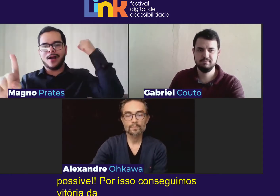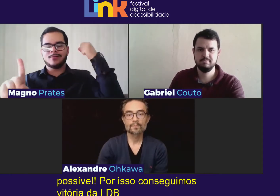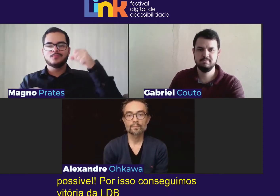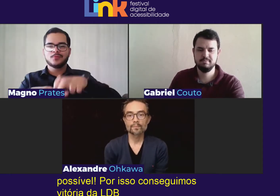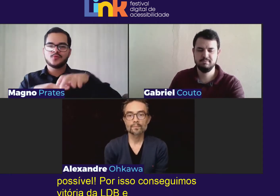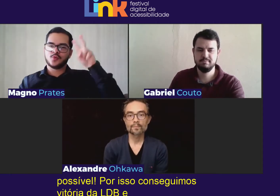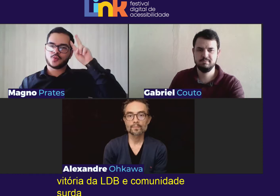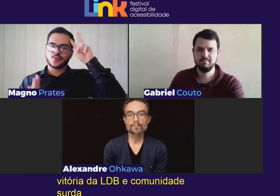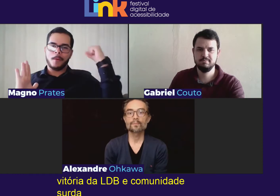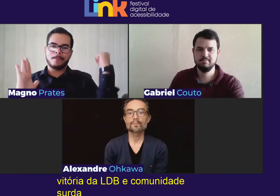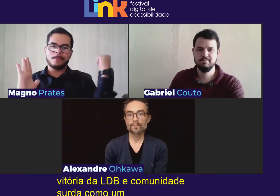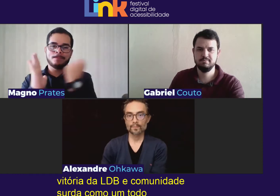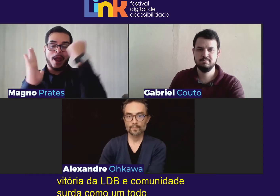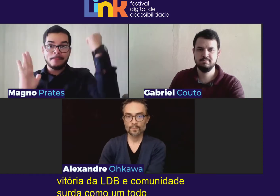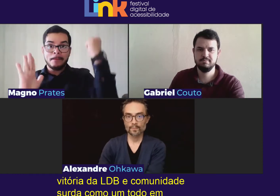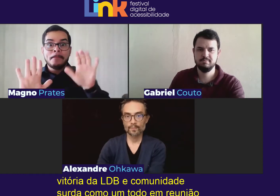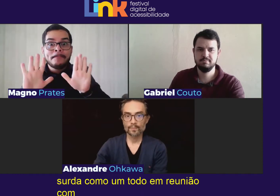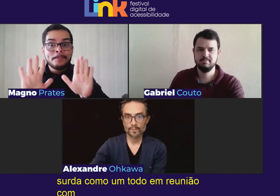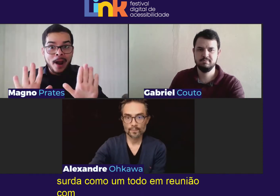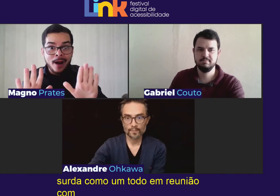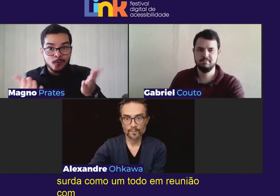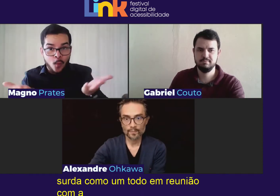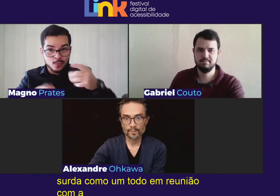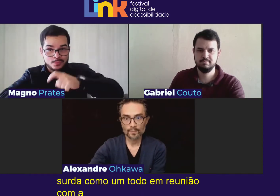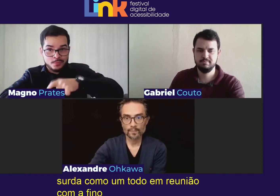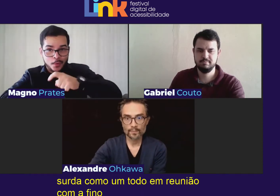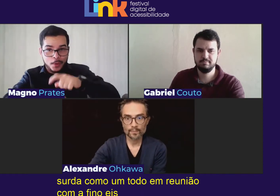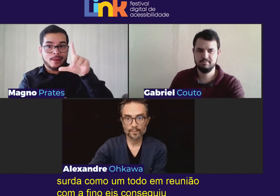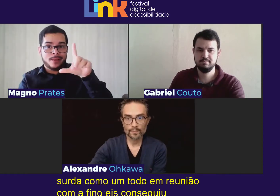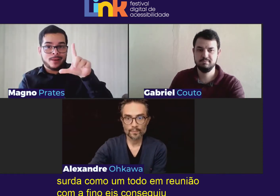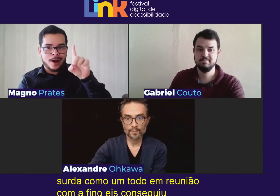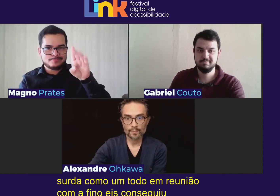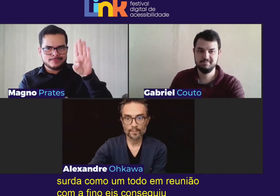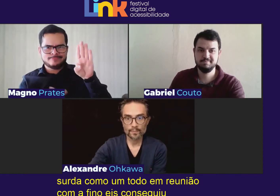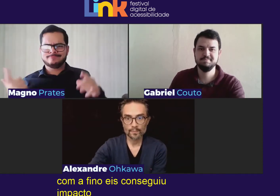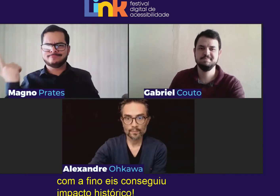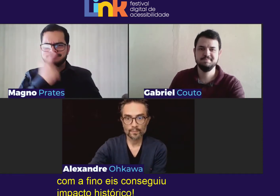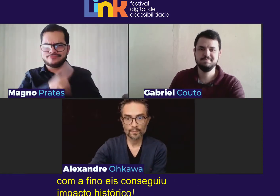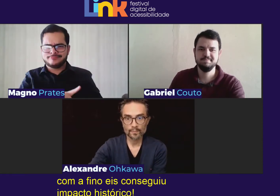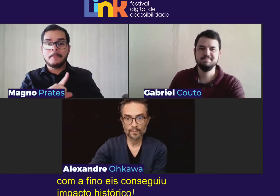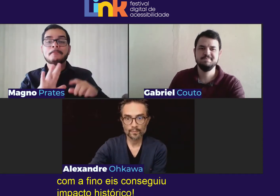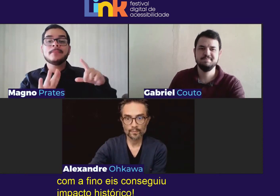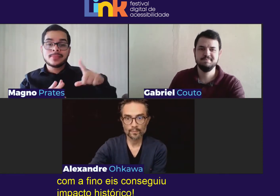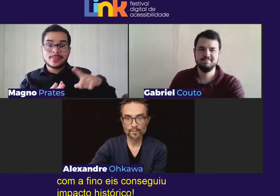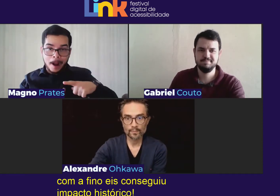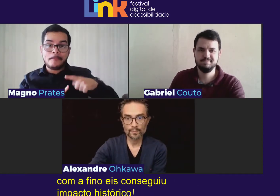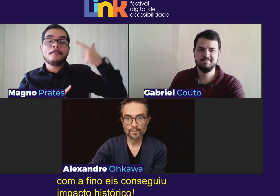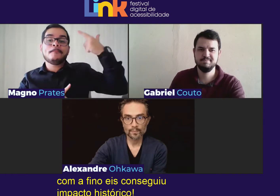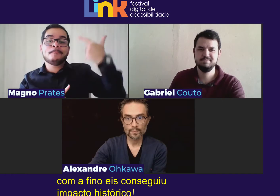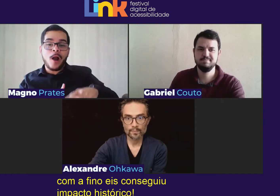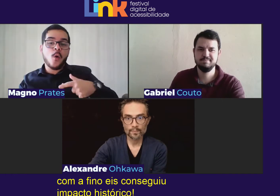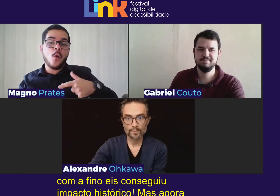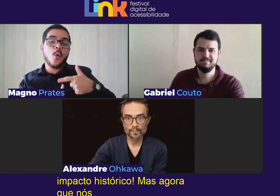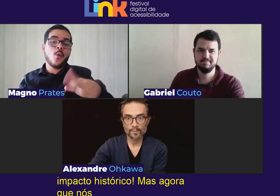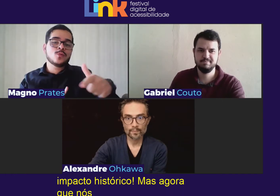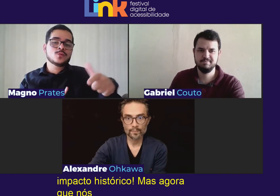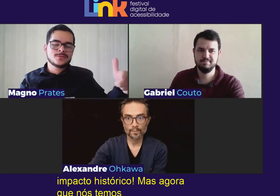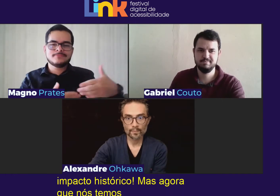FENES, conseguiu esse impacto histórico. Mas agora que nós temos a LDB, já foi um ganho, a gente precisa